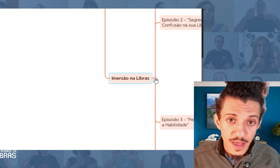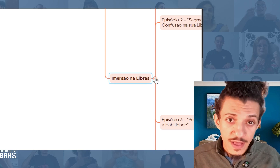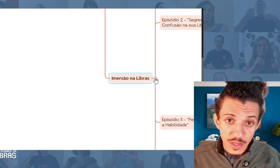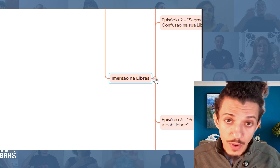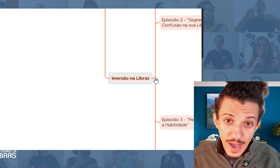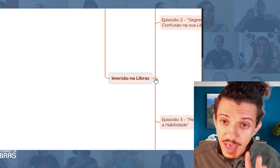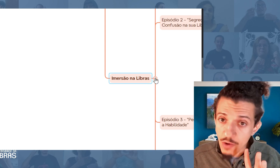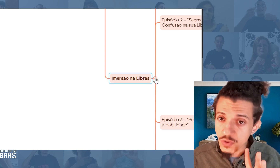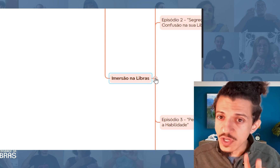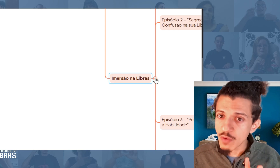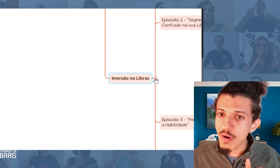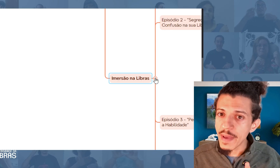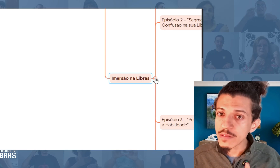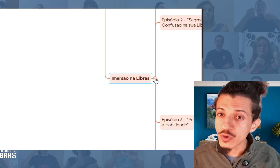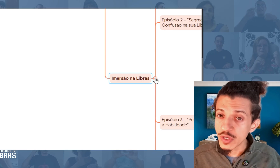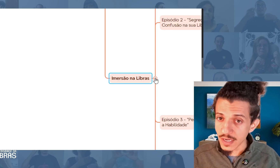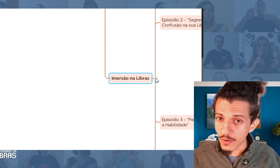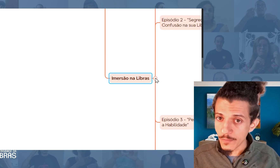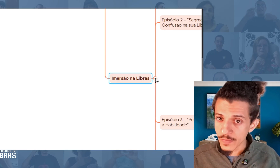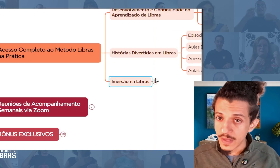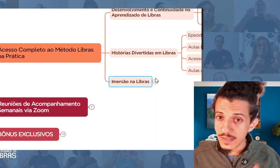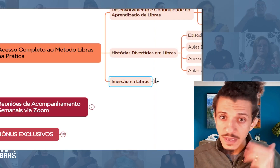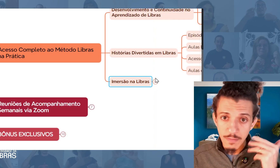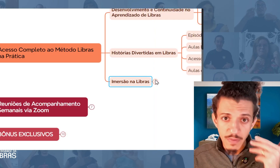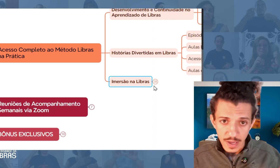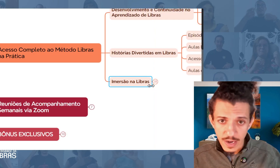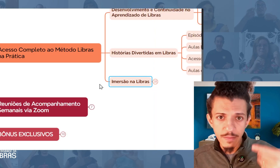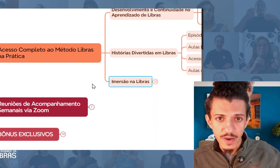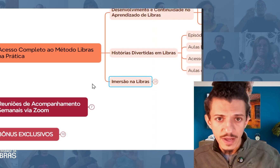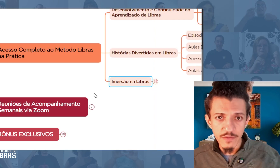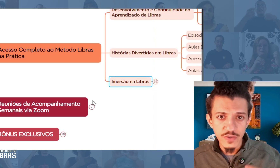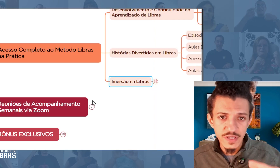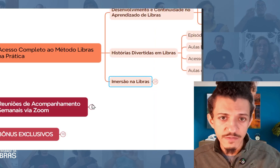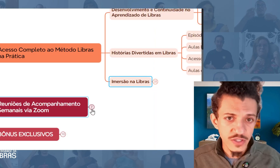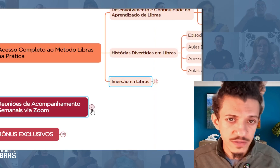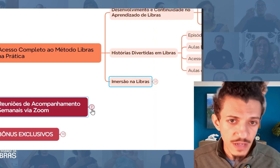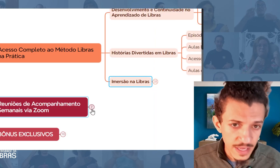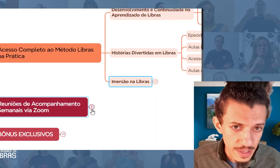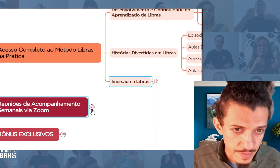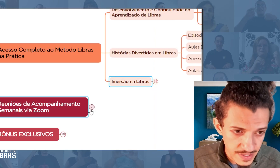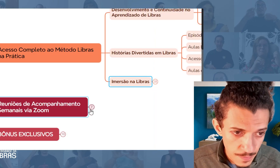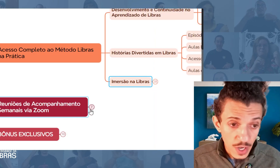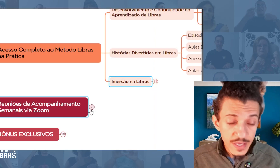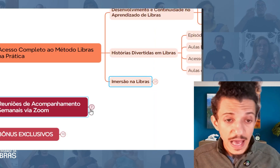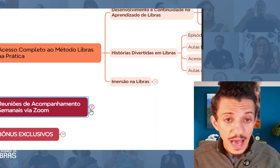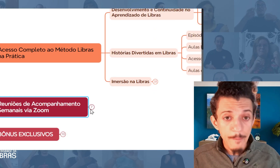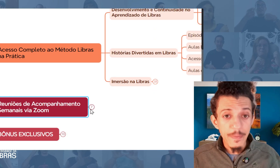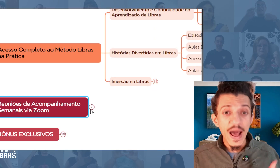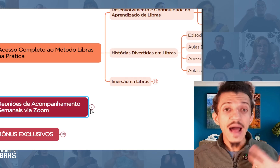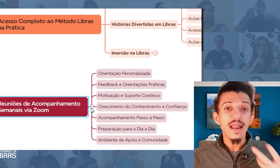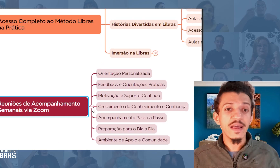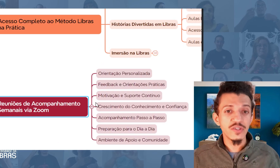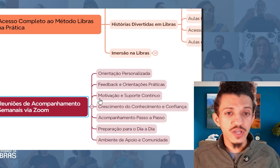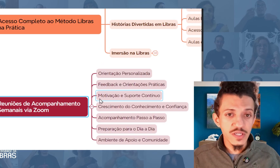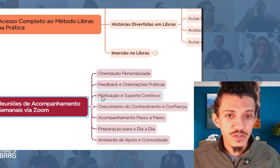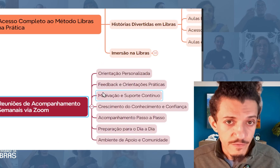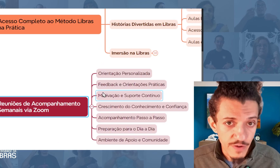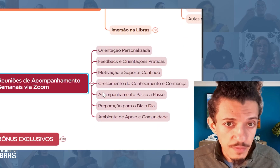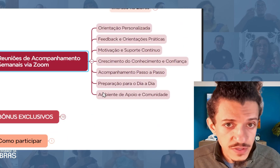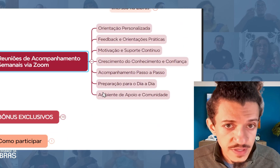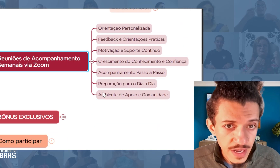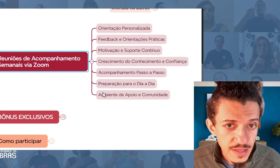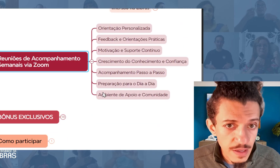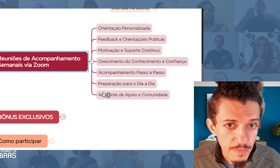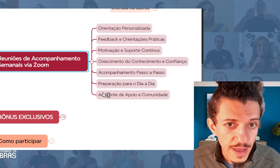Então aqui é o seu momento de imersão. Semana após semana você vai imergindo na Libras. Só que, para além disso, vamos